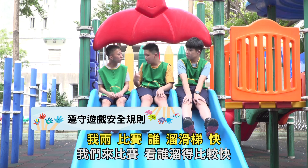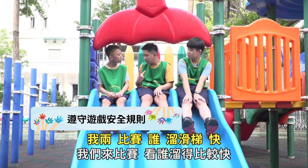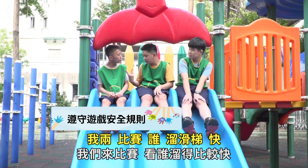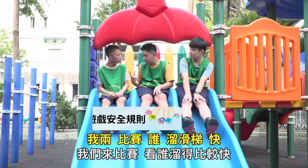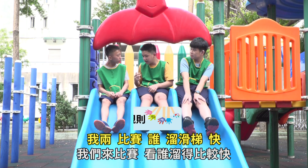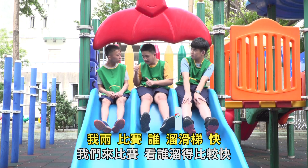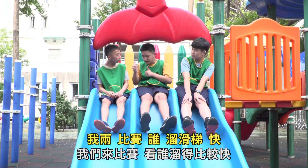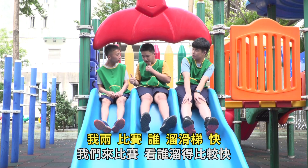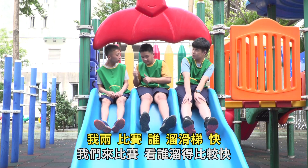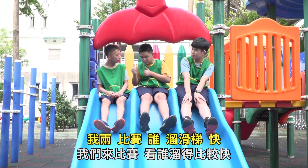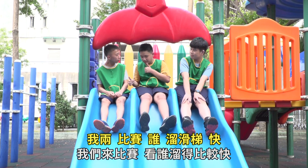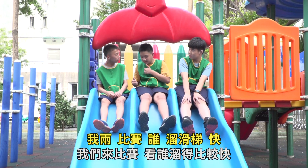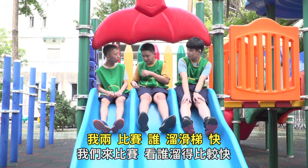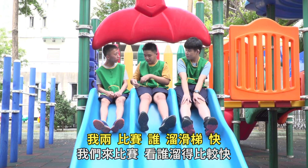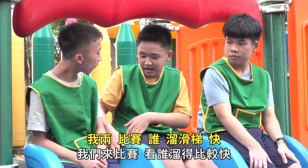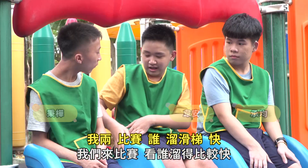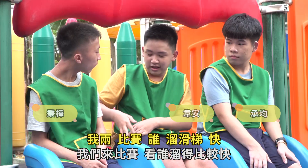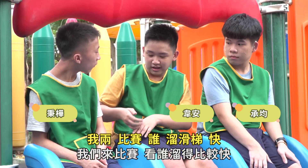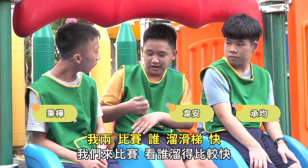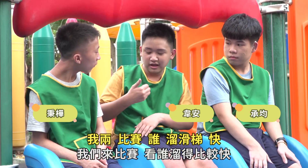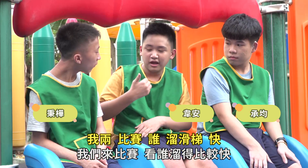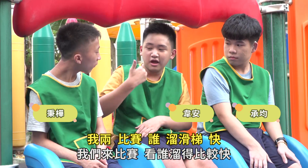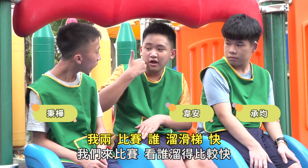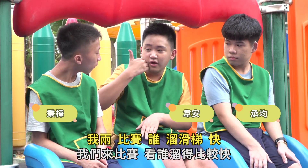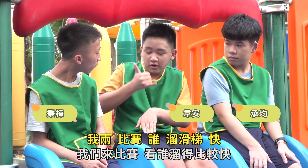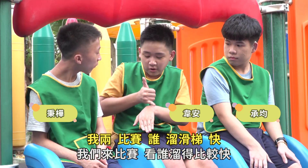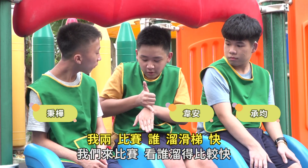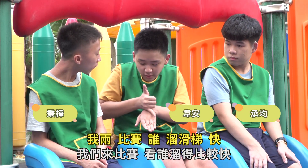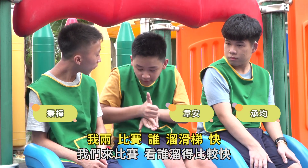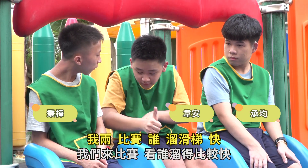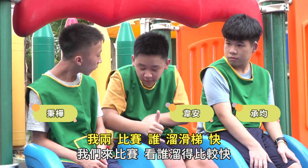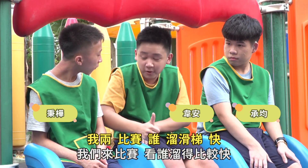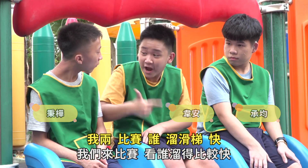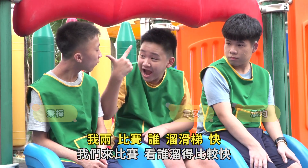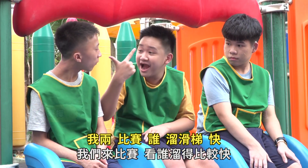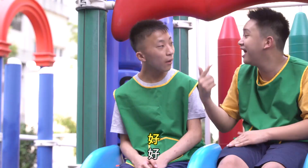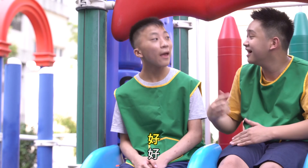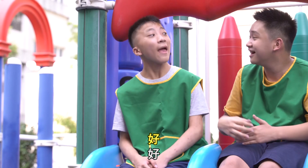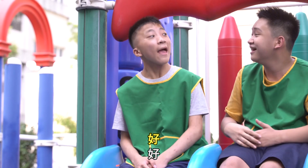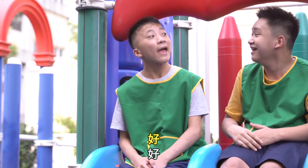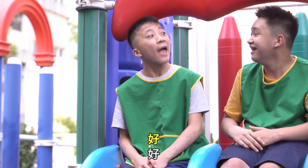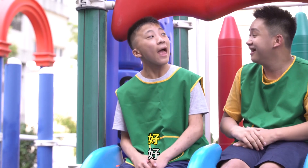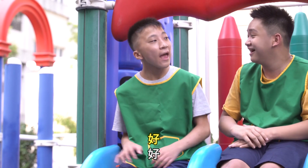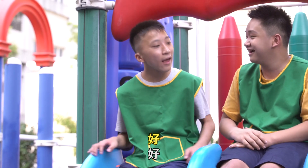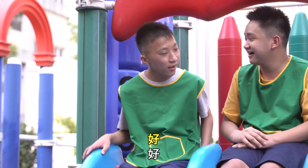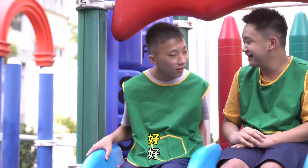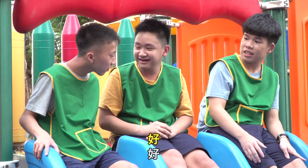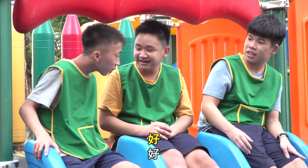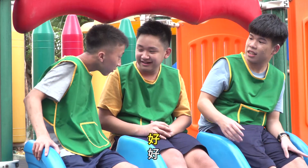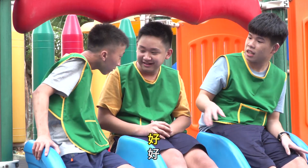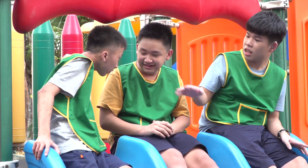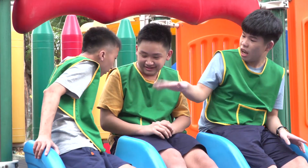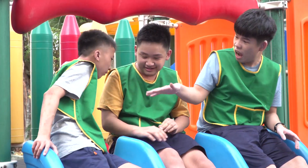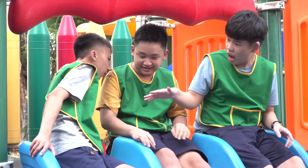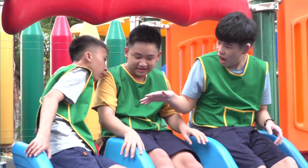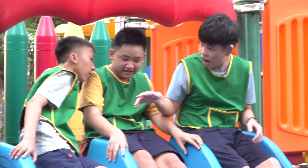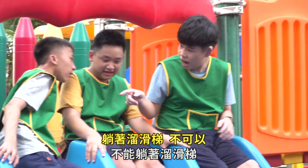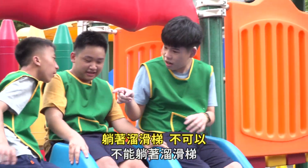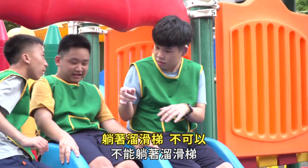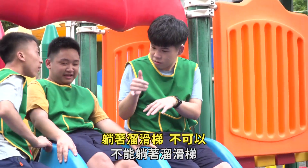我们来比赛，看谁溜得比较快。 好。哎，